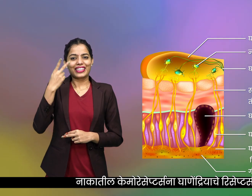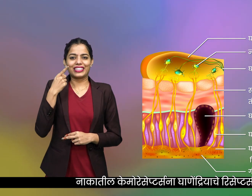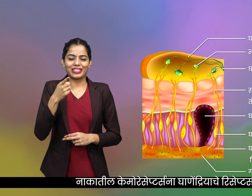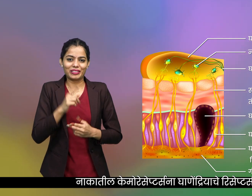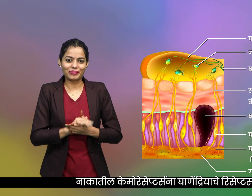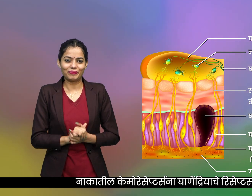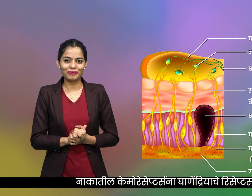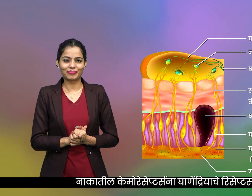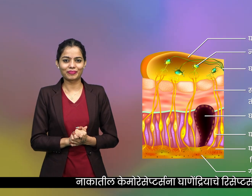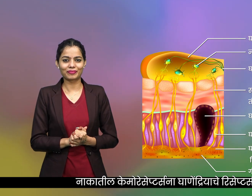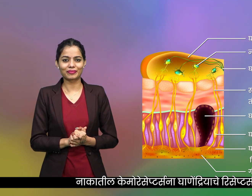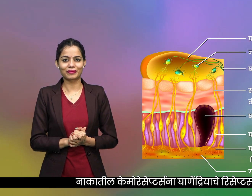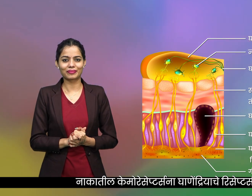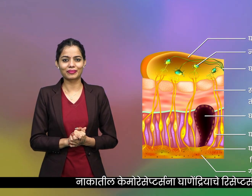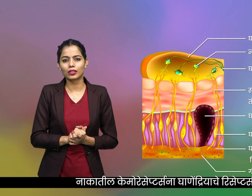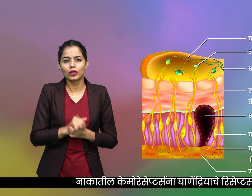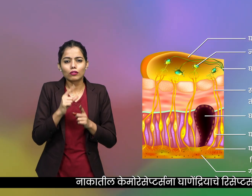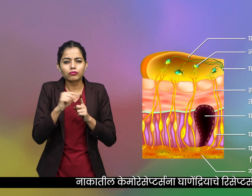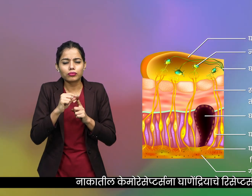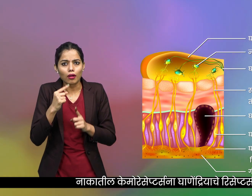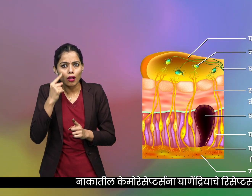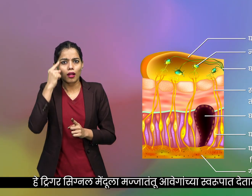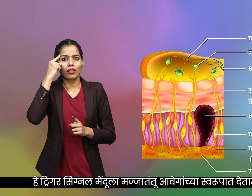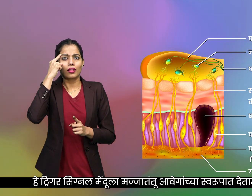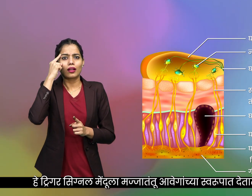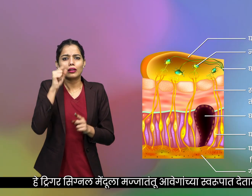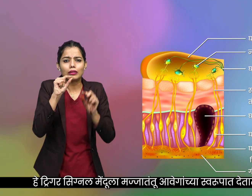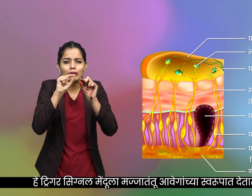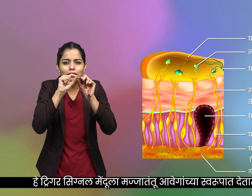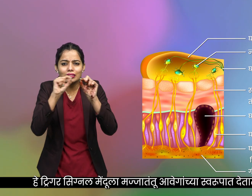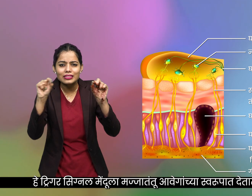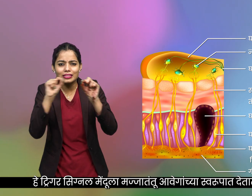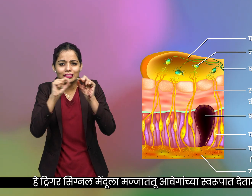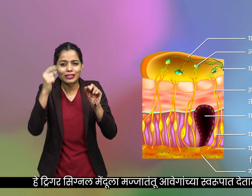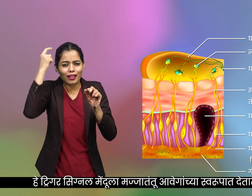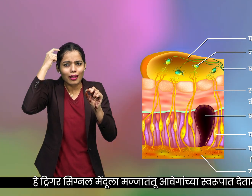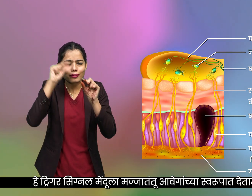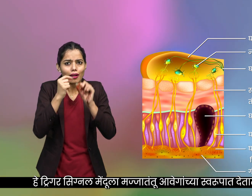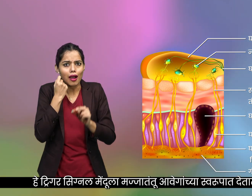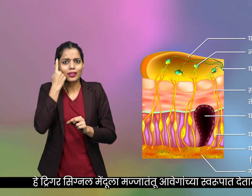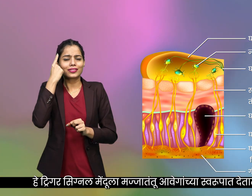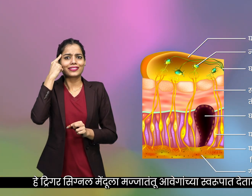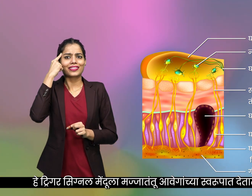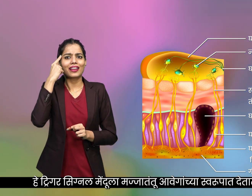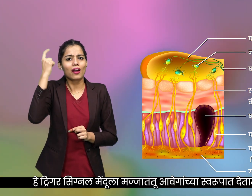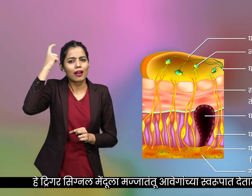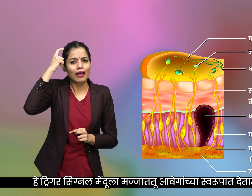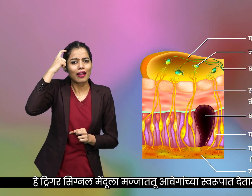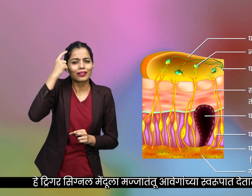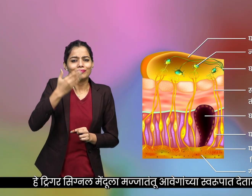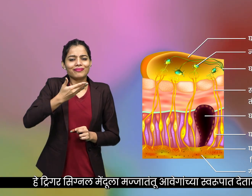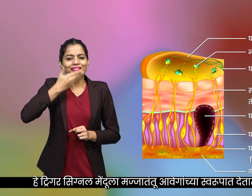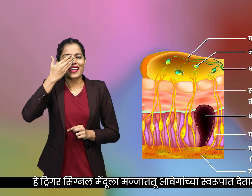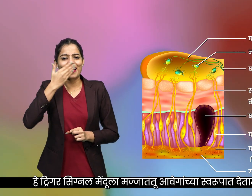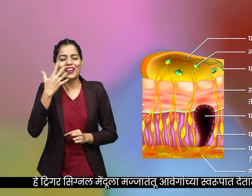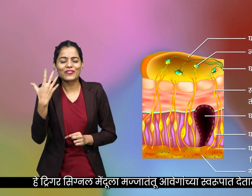रिसेप्टर्सना घाणेंद्रियांचे रिसेप्टर्स म्हणतात. हे ट्रिगर सिग्नल मेंदूच्या मज्जातंतू आवेगांच्या स्वरूपात देतात